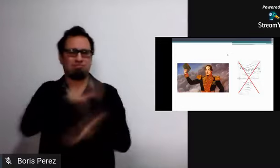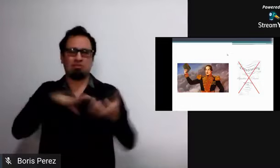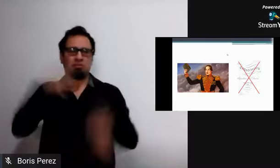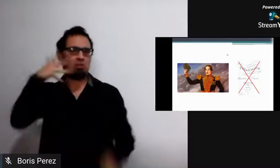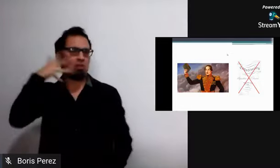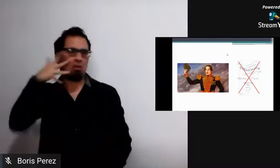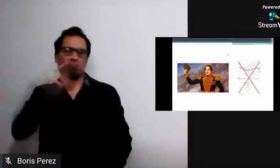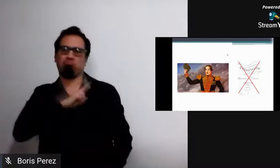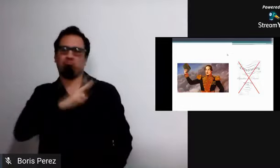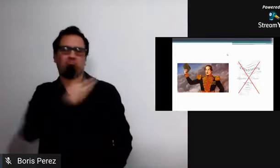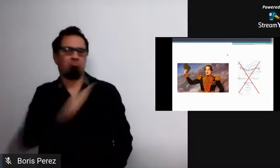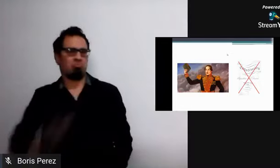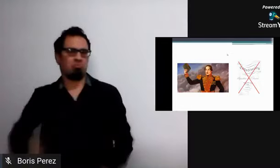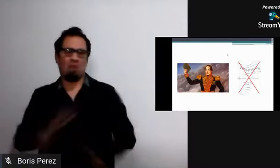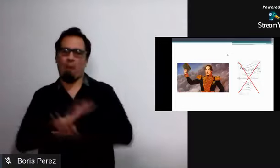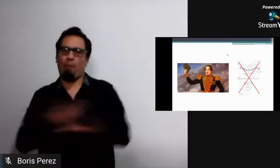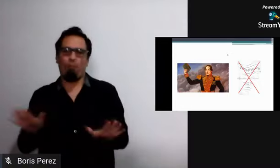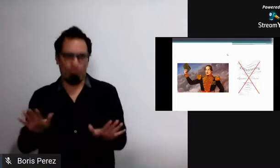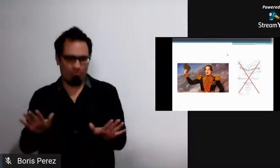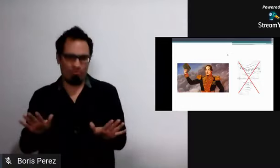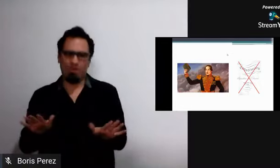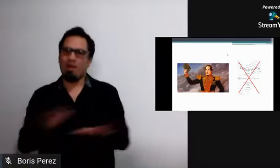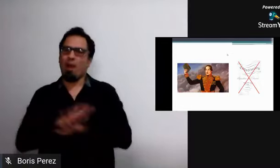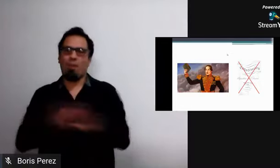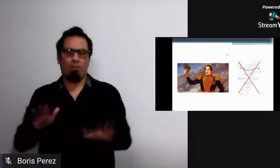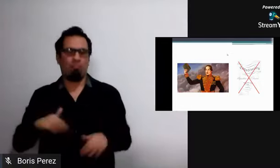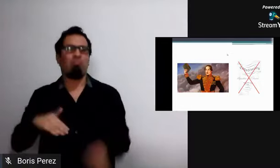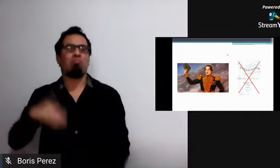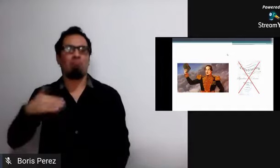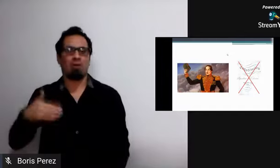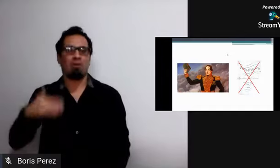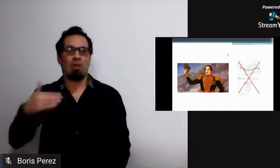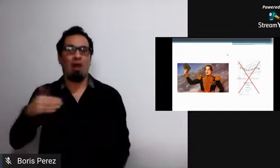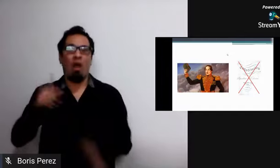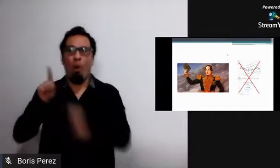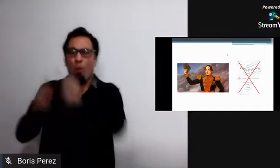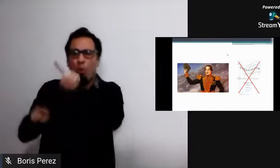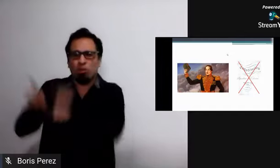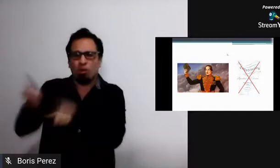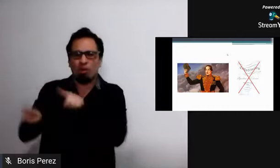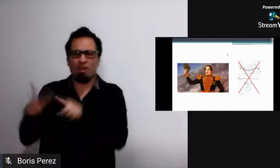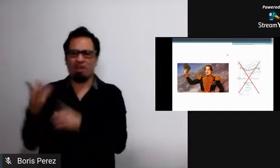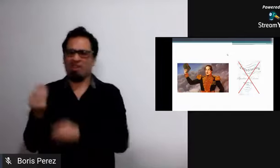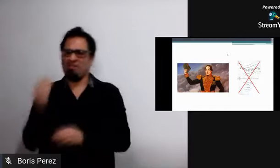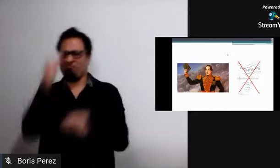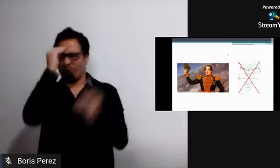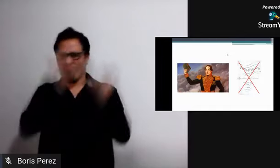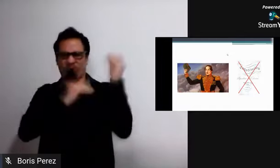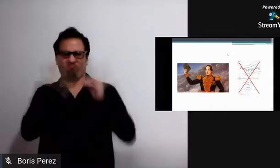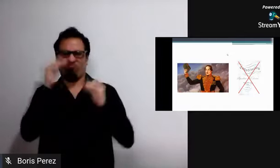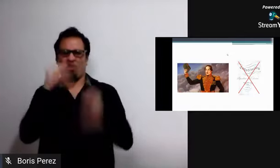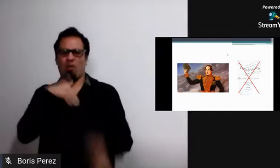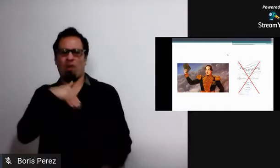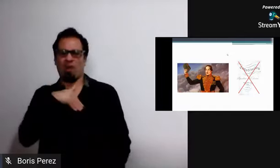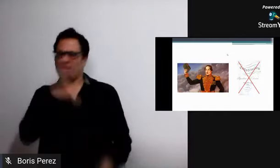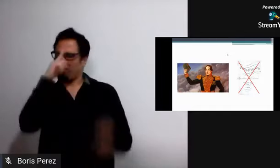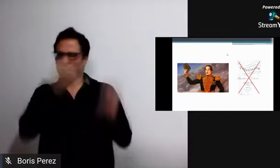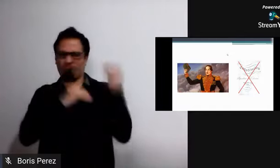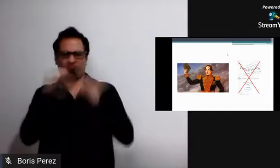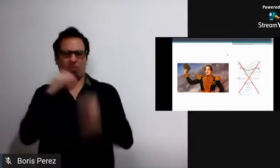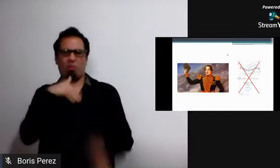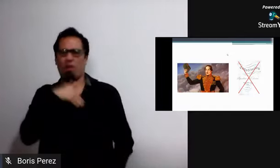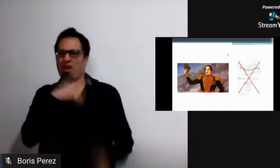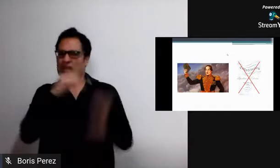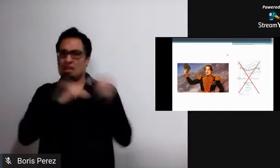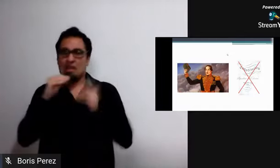Gran Colombia tenía diferentes conflictos a nivel ideológico, también territorialmente se veían